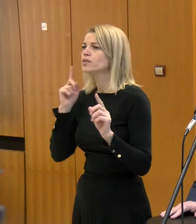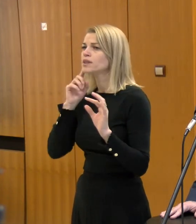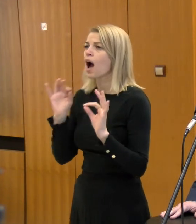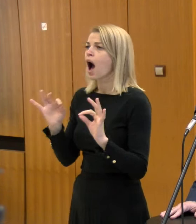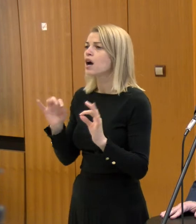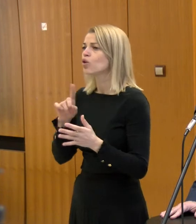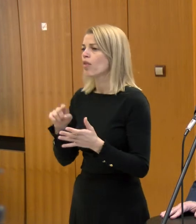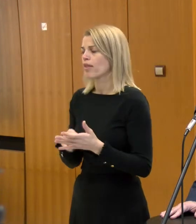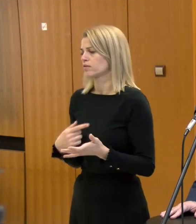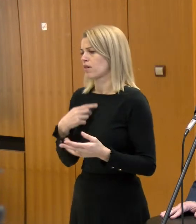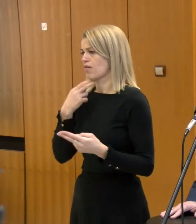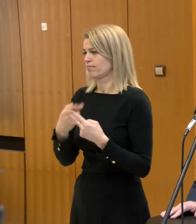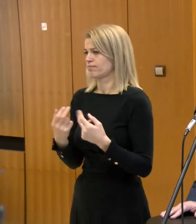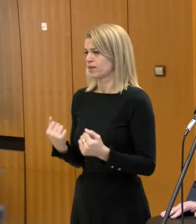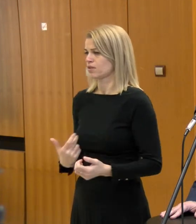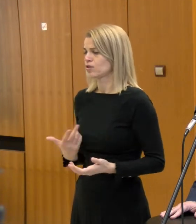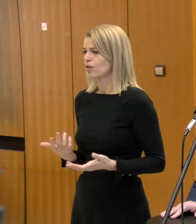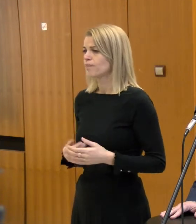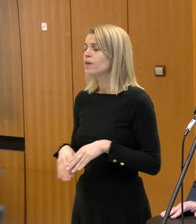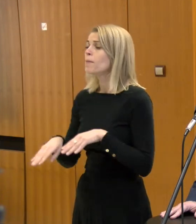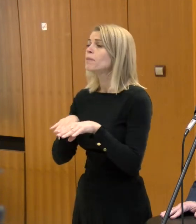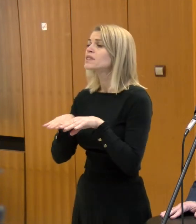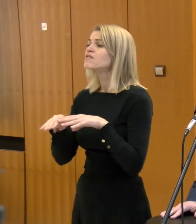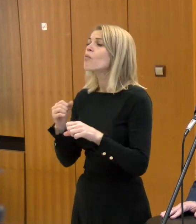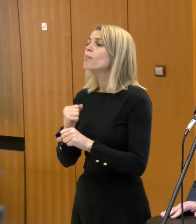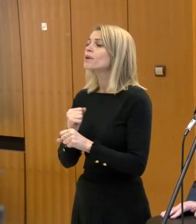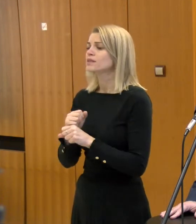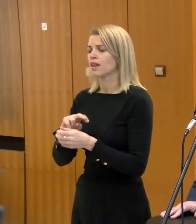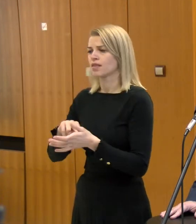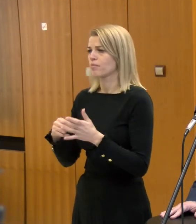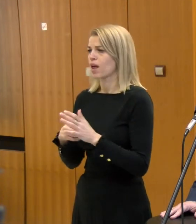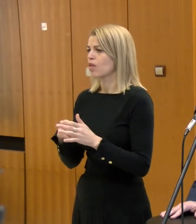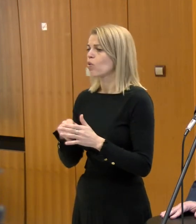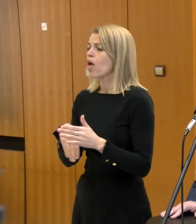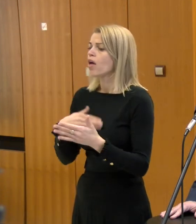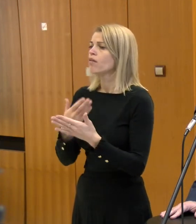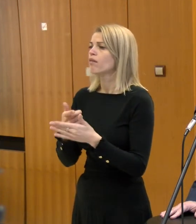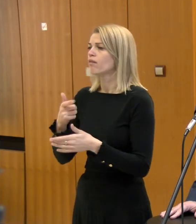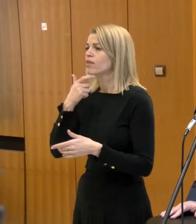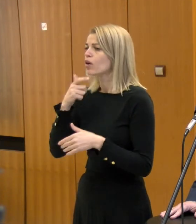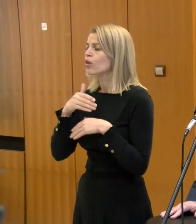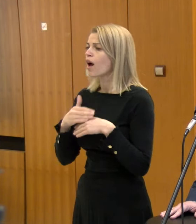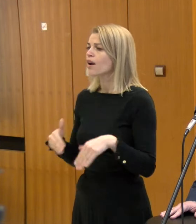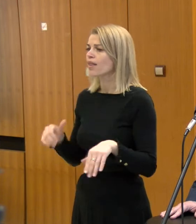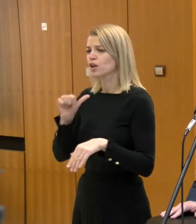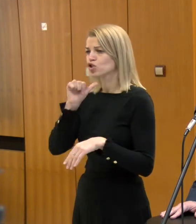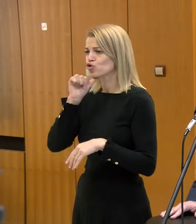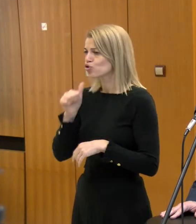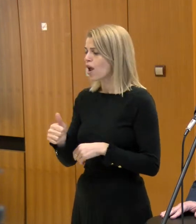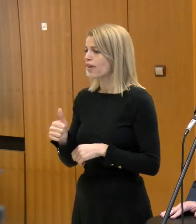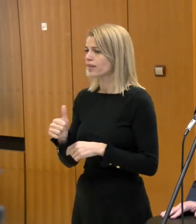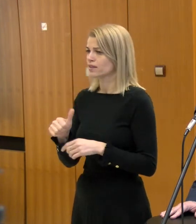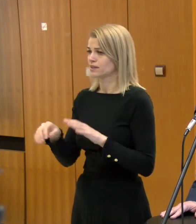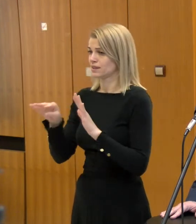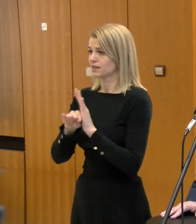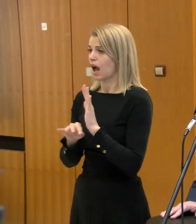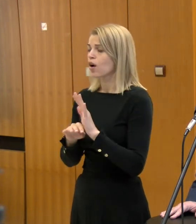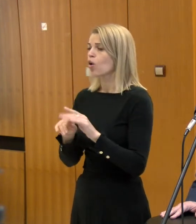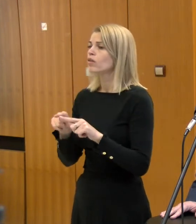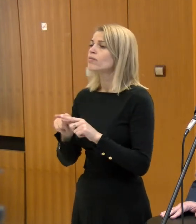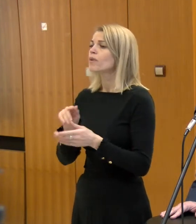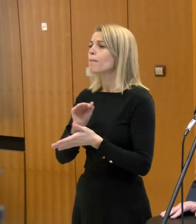odpovedať neviem. Ministerstvo práce neplánuje predložiť do Národnej rady žiadny zákon